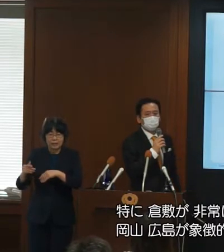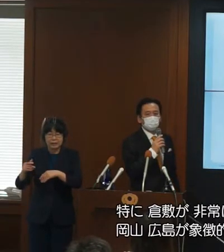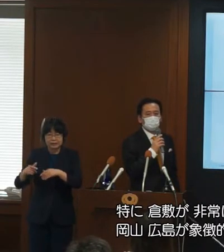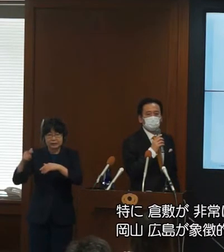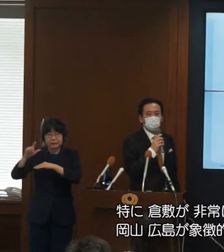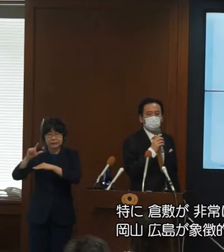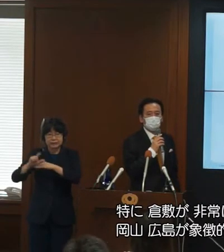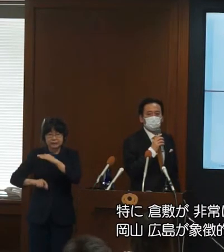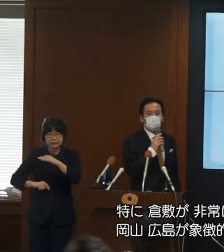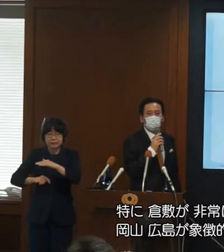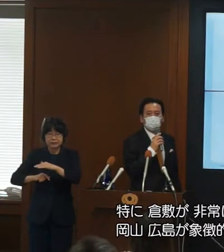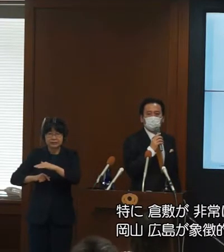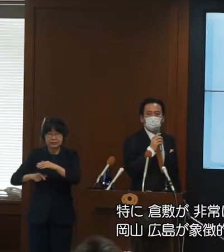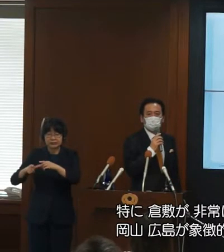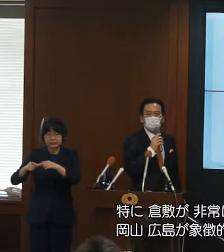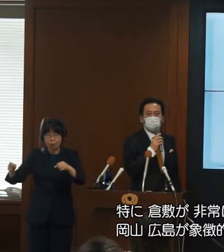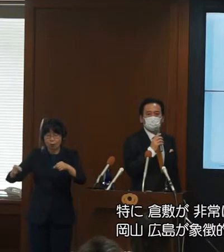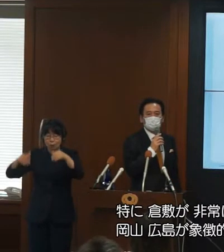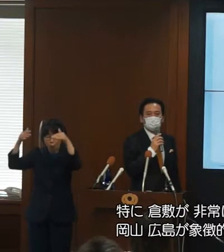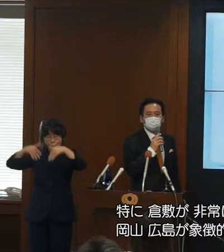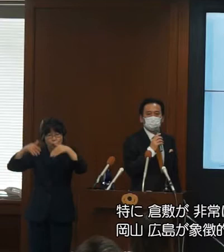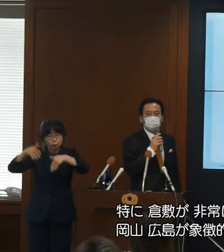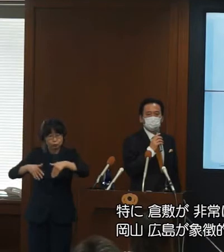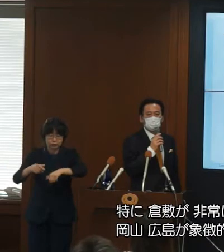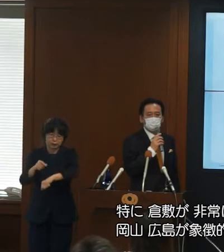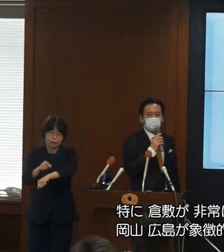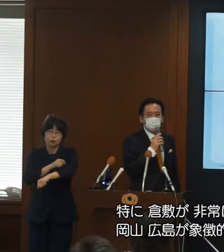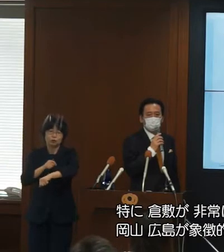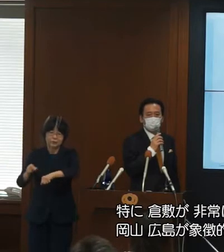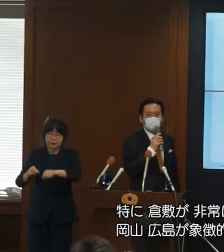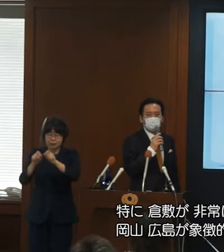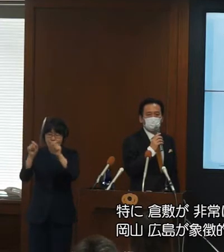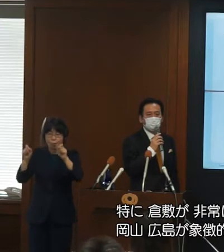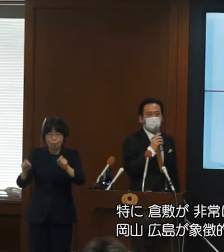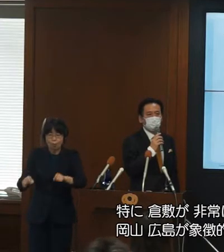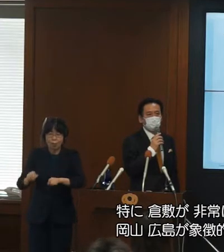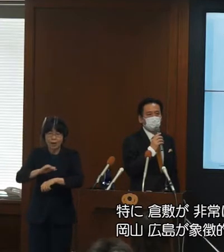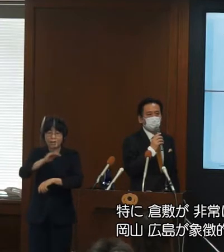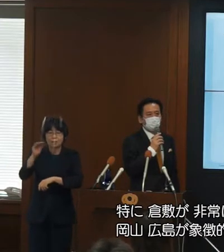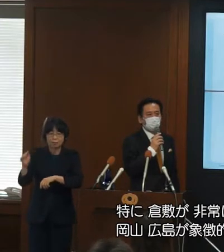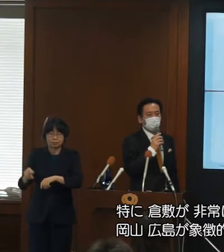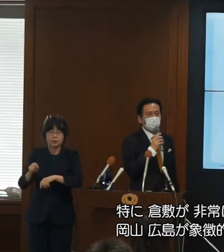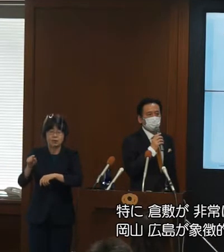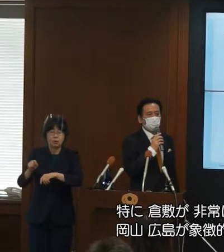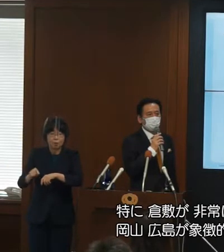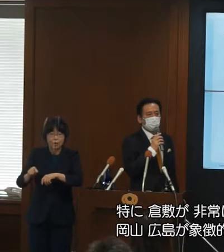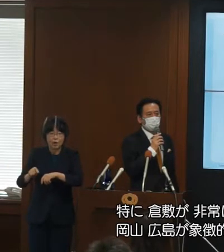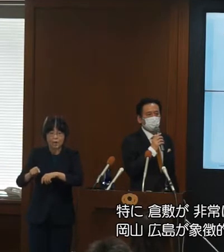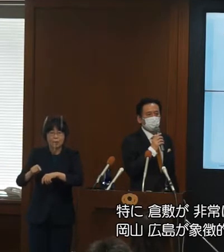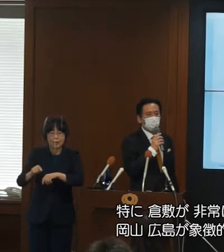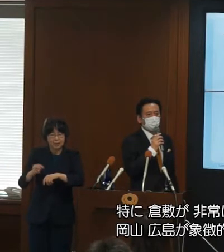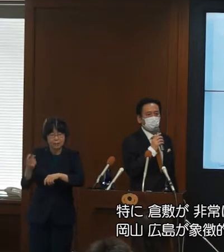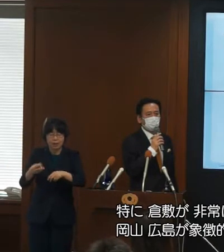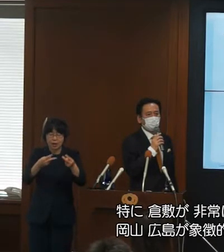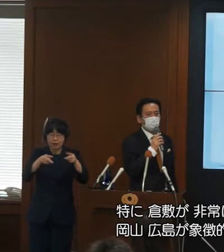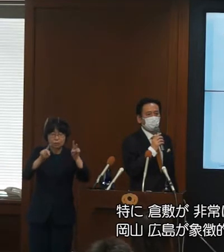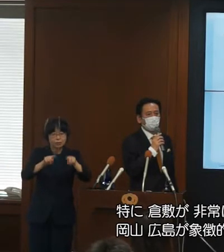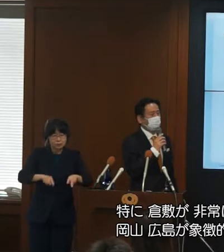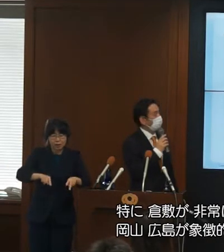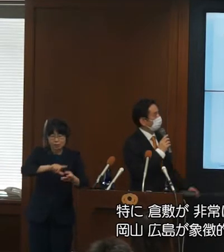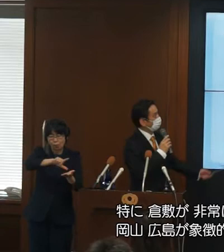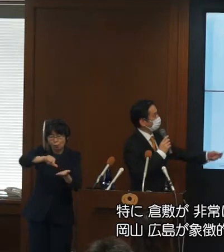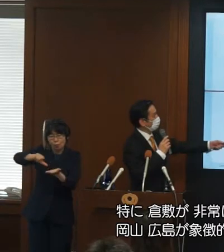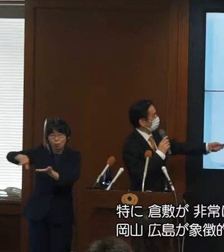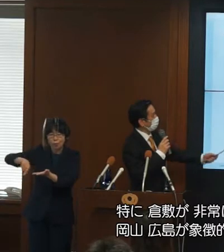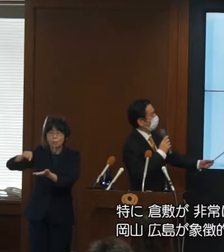で、特に岡山がですね、倉敷が非常にやられたっていう、岡山広島が象徴的な